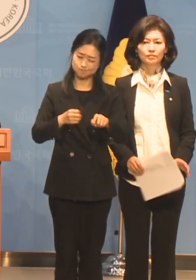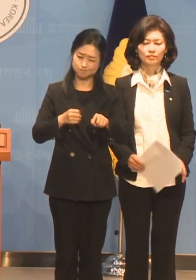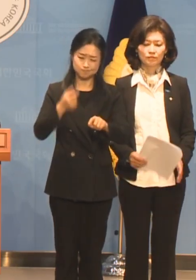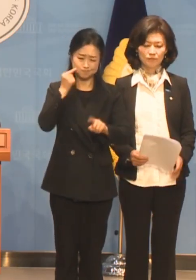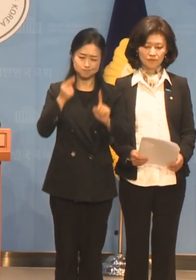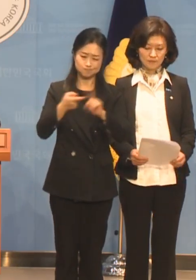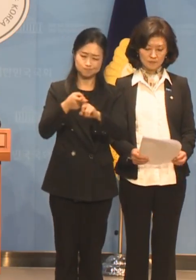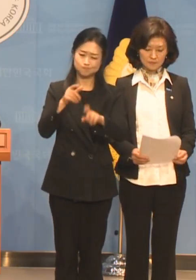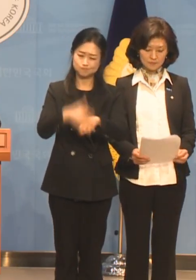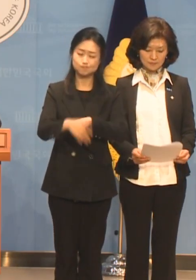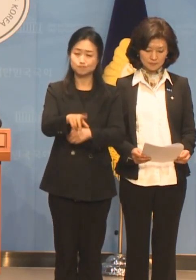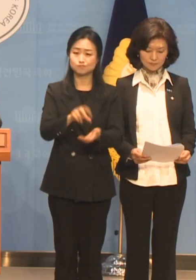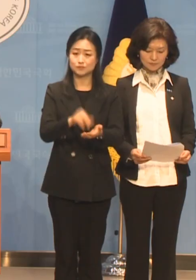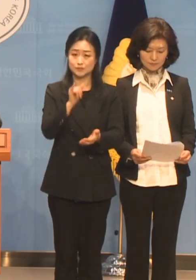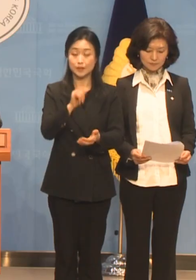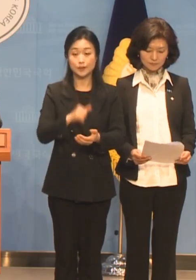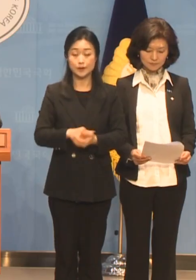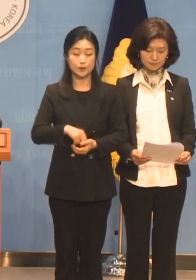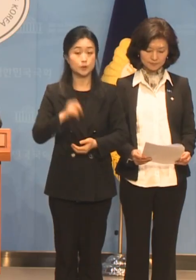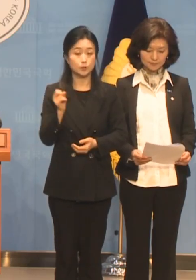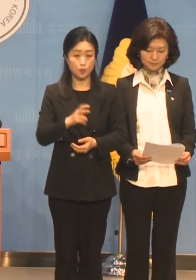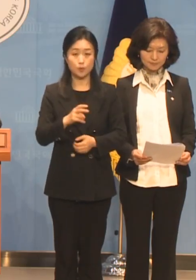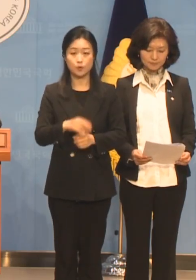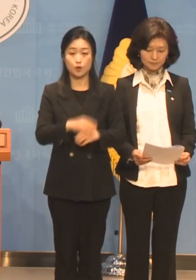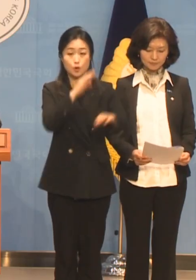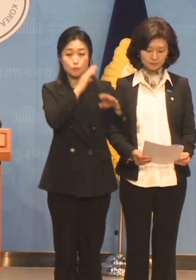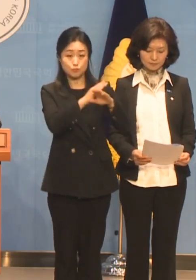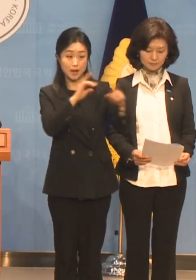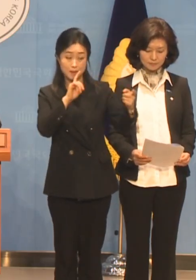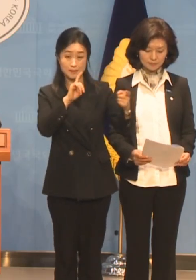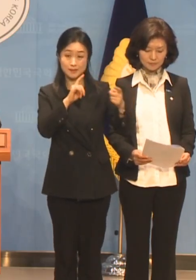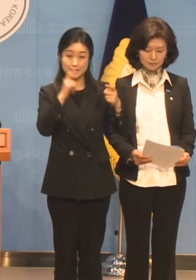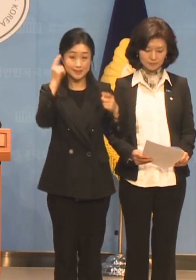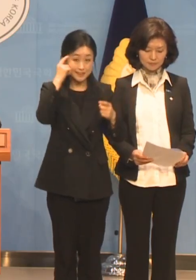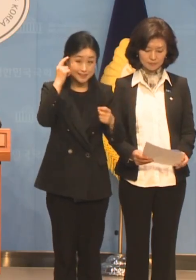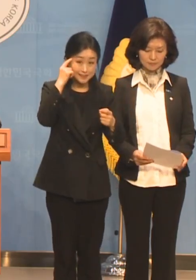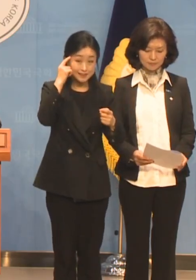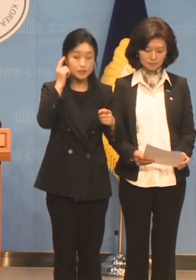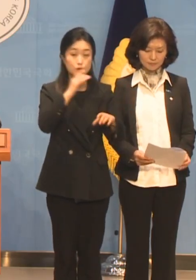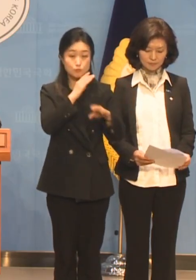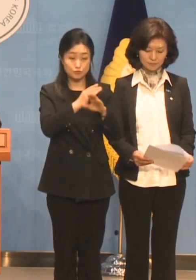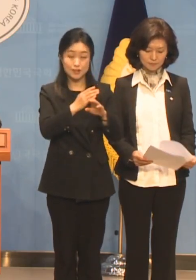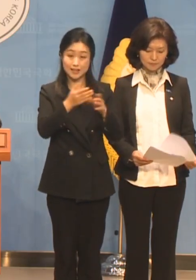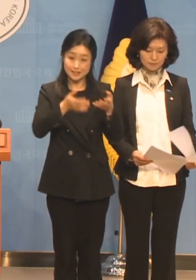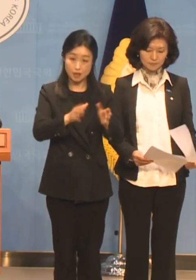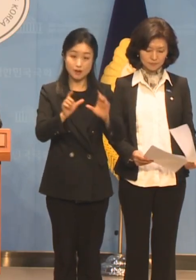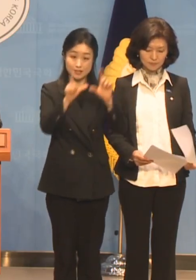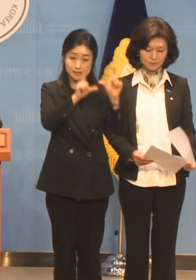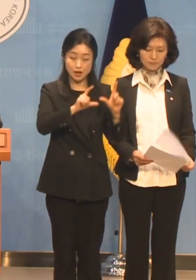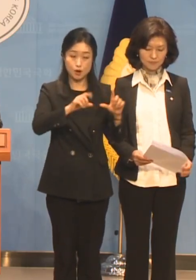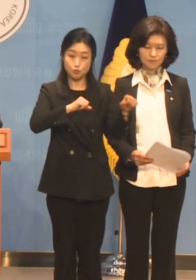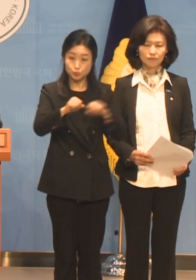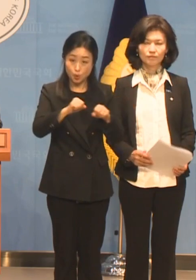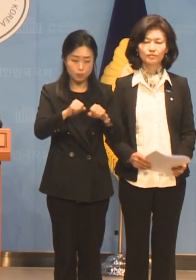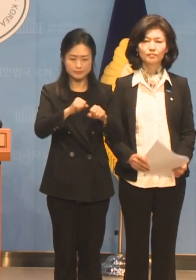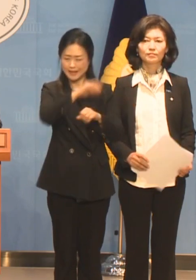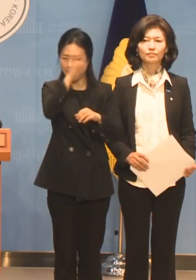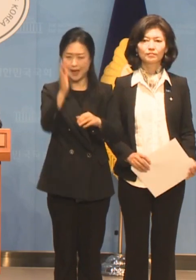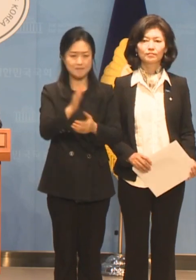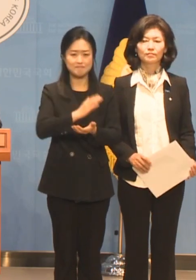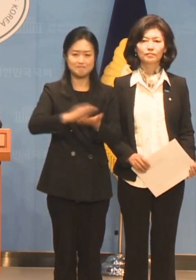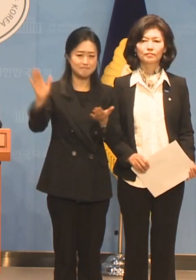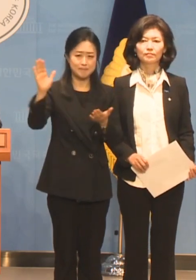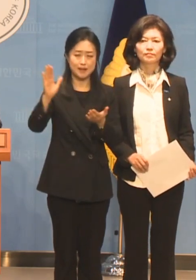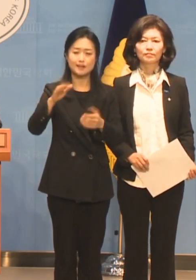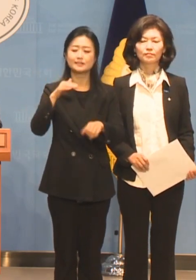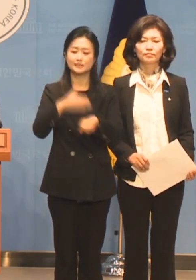비판받고 있습니다. 특정 이념이나 지역 중심의 독립운동만 강조하고 사회주의 계열이나 국외